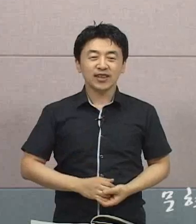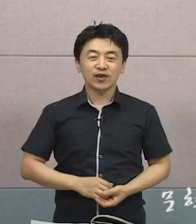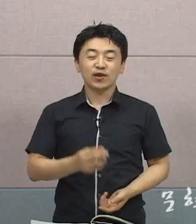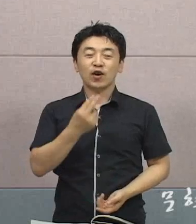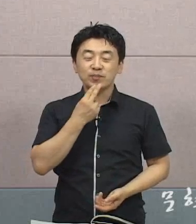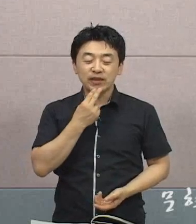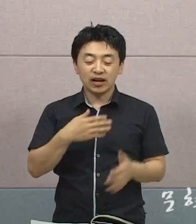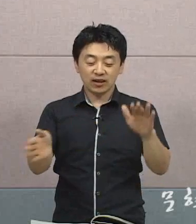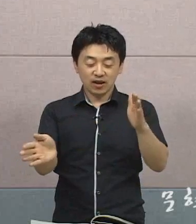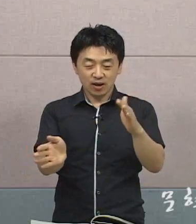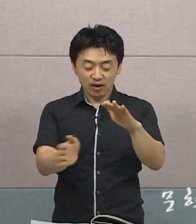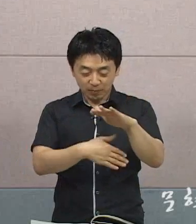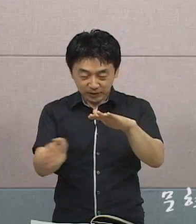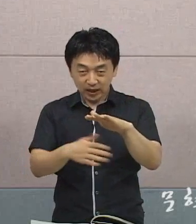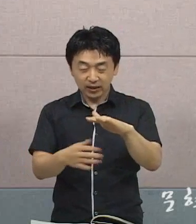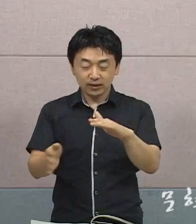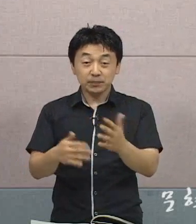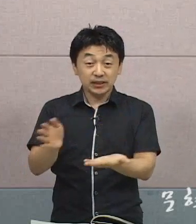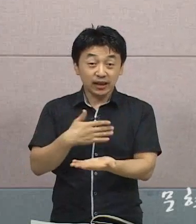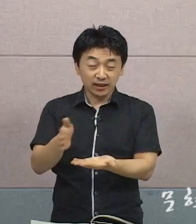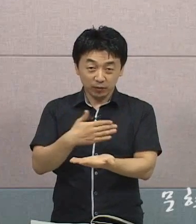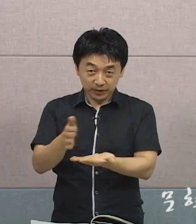많은데요. 없다, 비다에 없다,